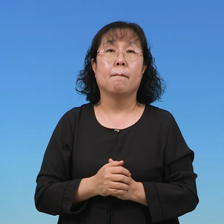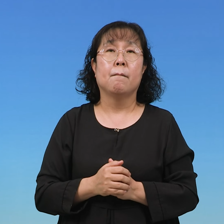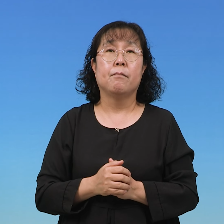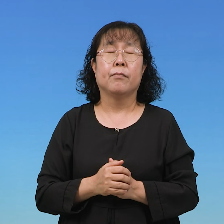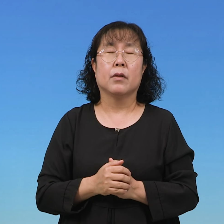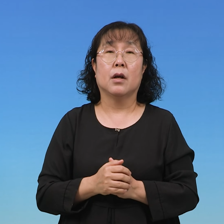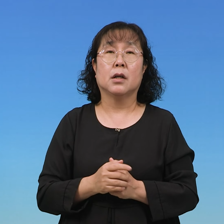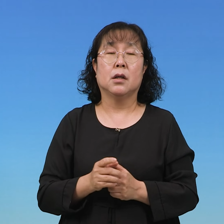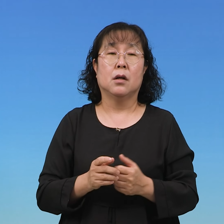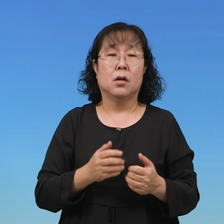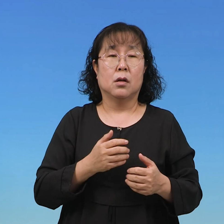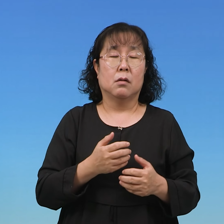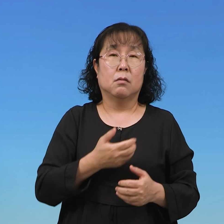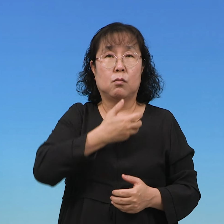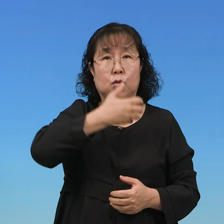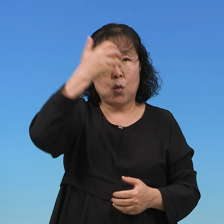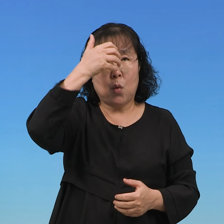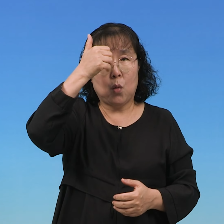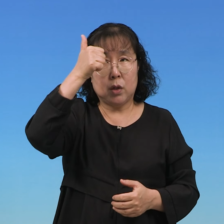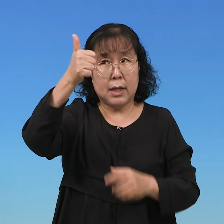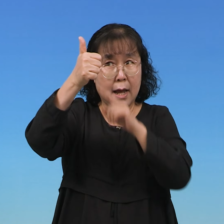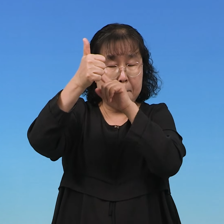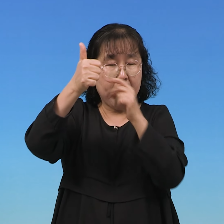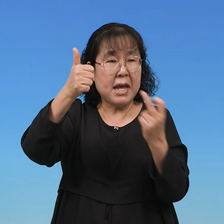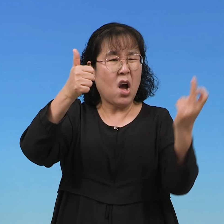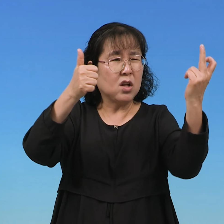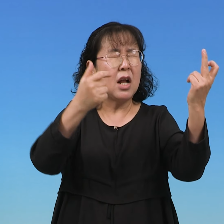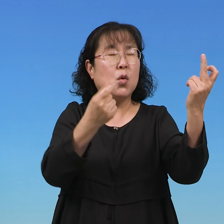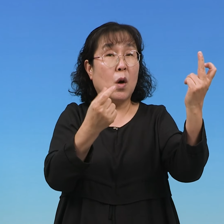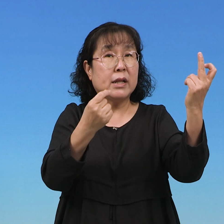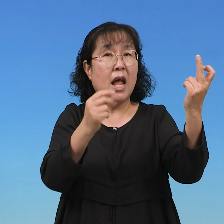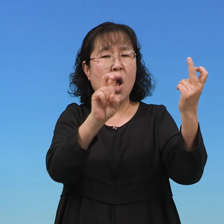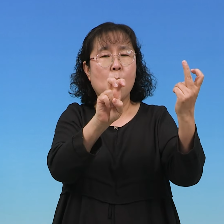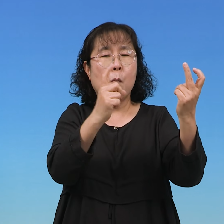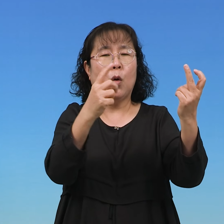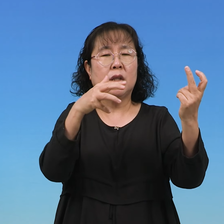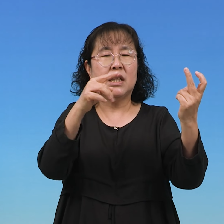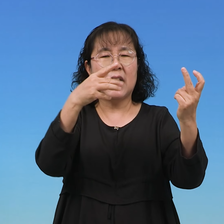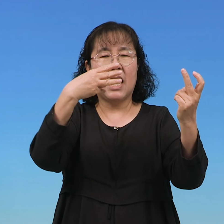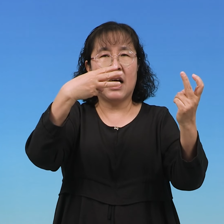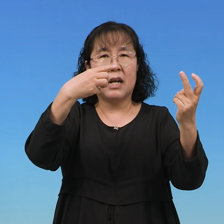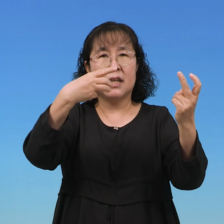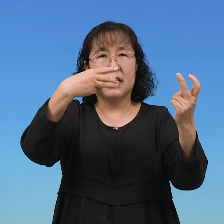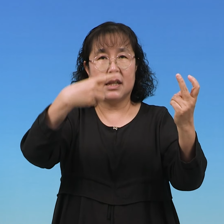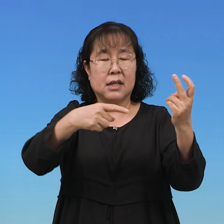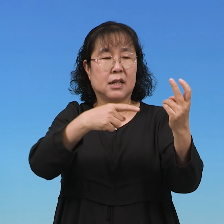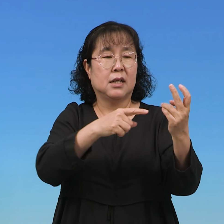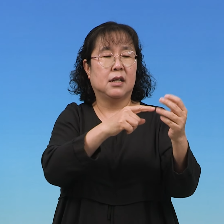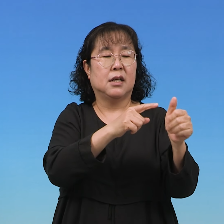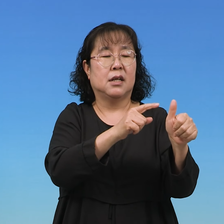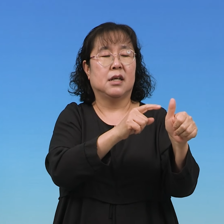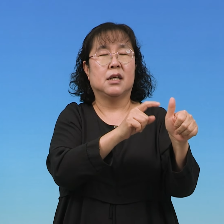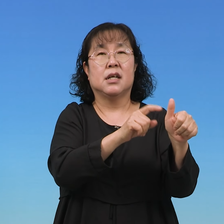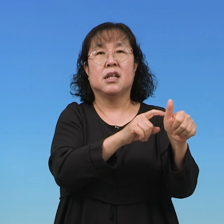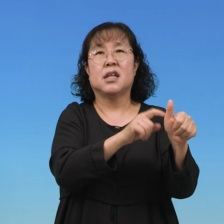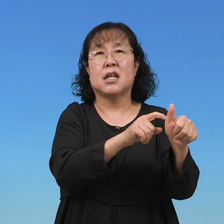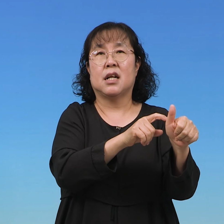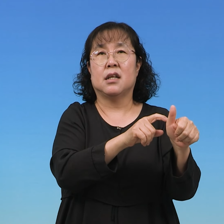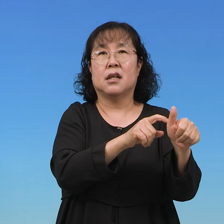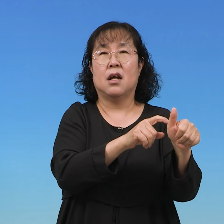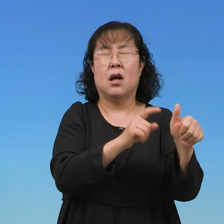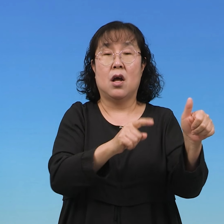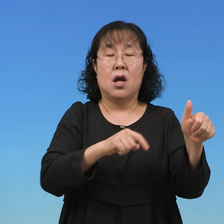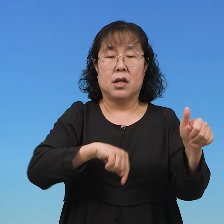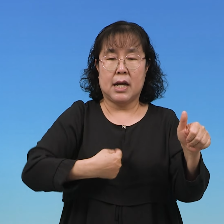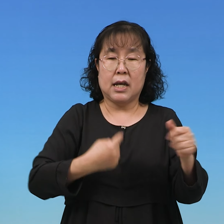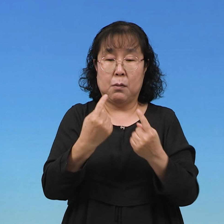그 배다른 형제들하고 지금 요셉의 형제들하고 똑같은 상황이에요. 모차르트가 나타난 겁니다. 자기보다 더